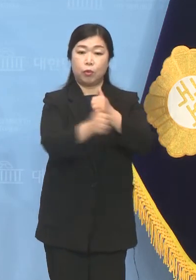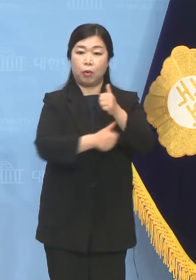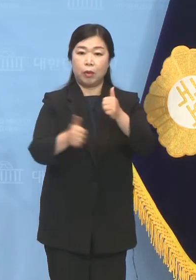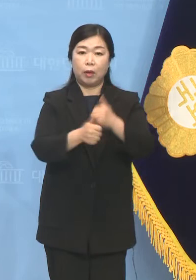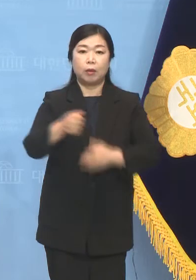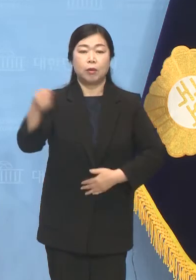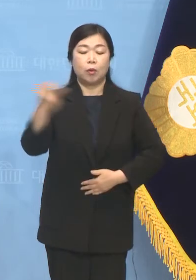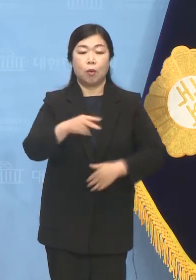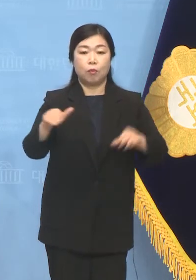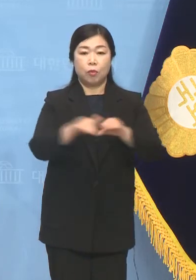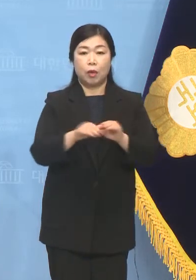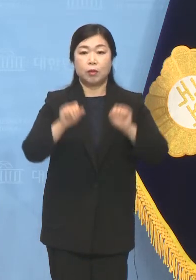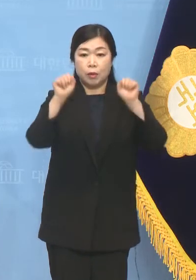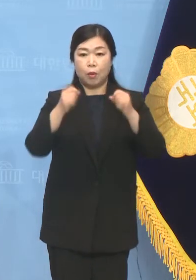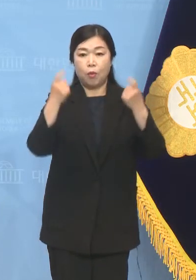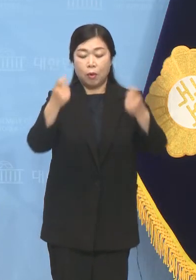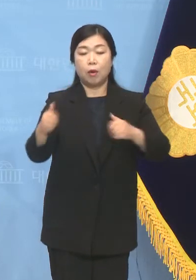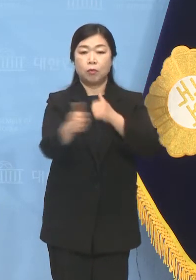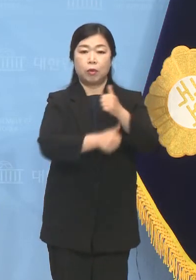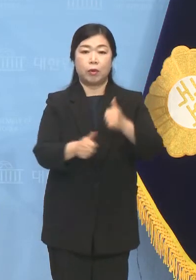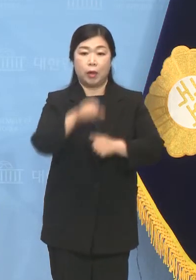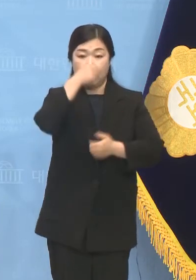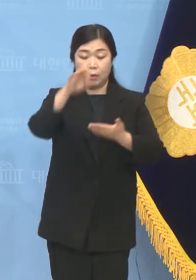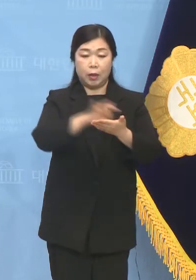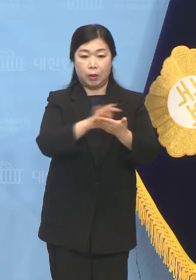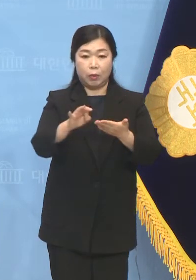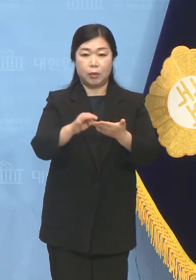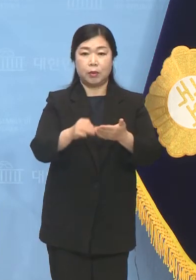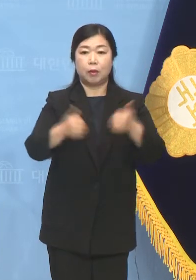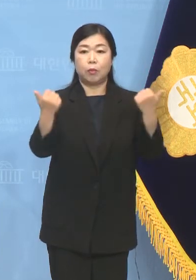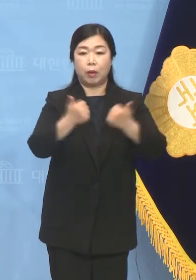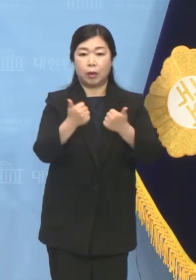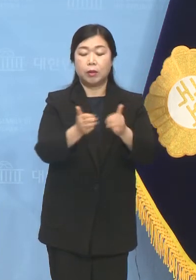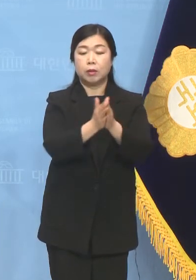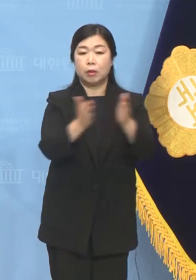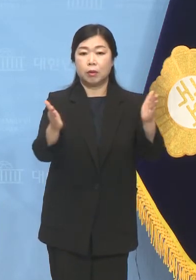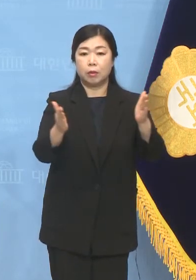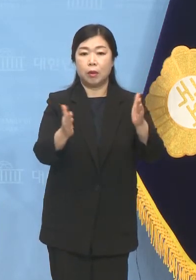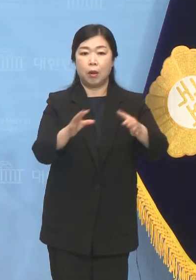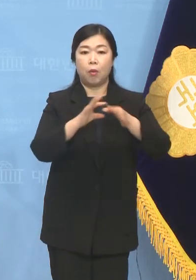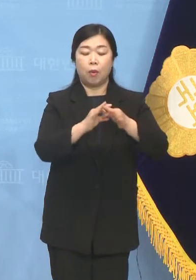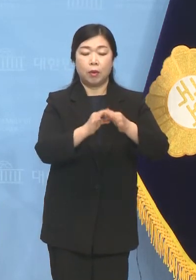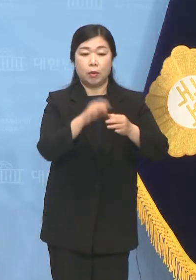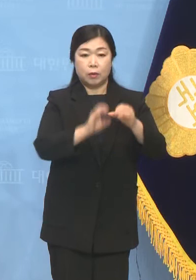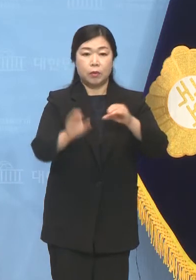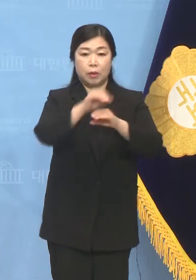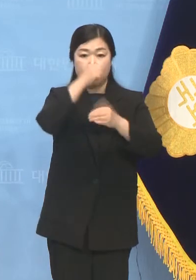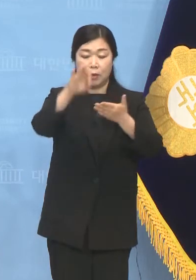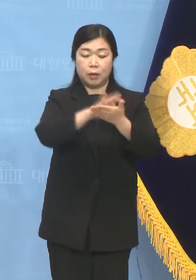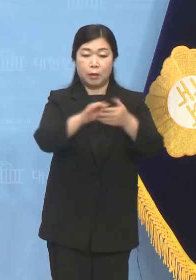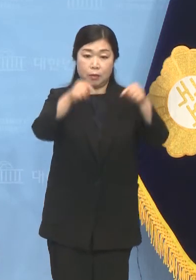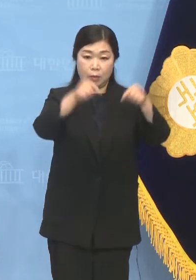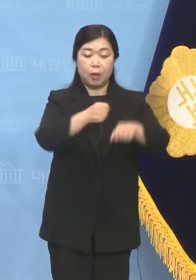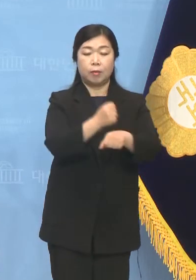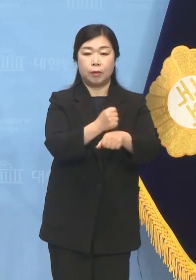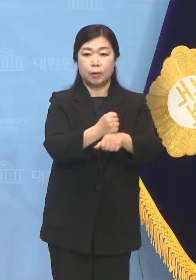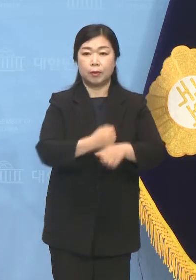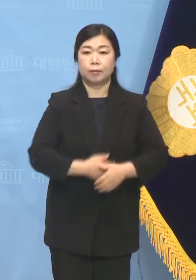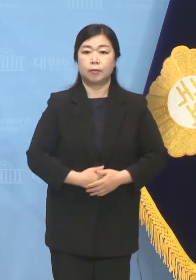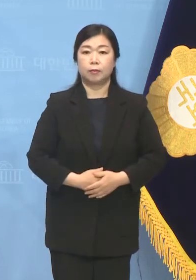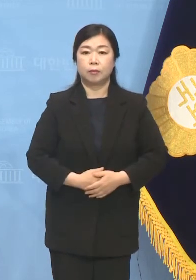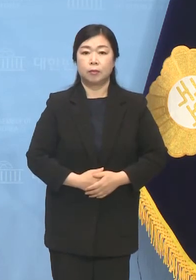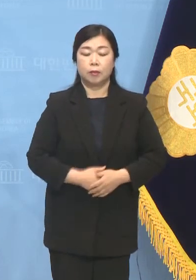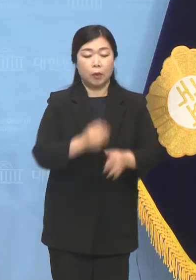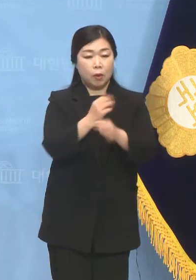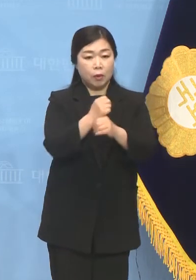중소벤처기업위원회와 문화체육관광위원회가 예결산 소위원회를 열고 소관 추경 예산안을 심사합니다.